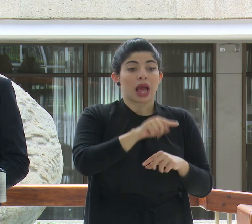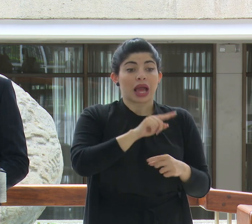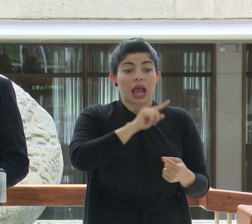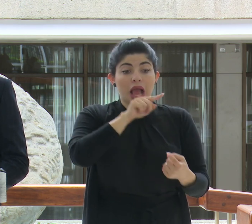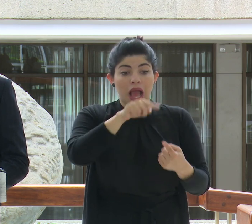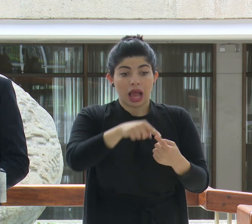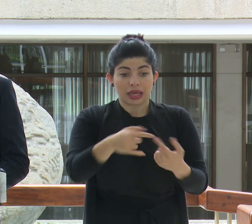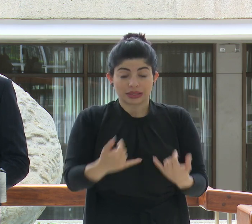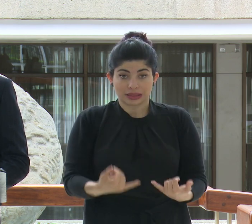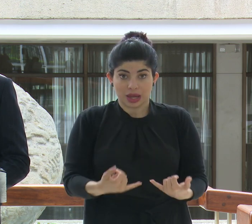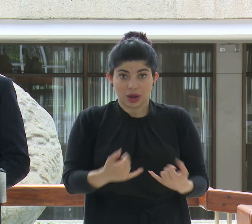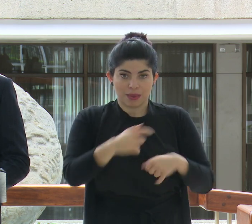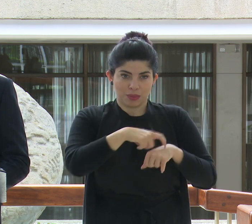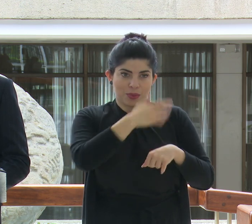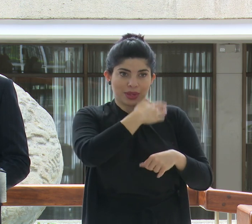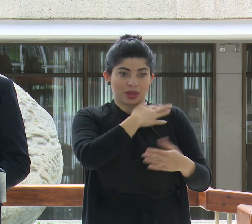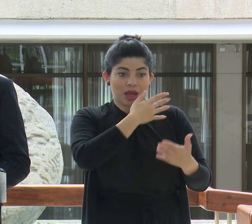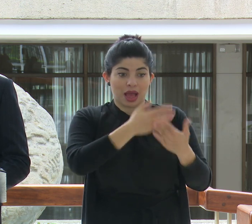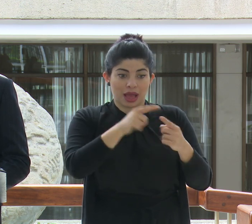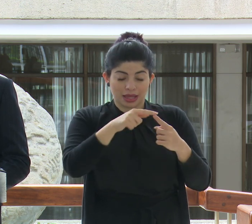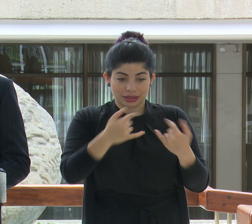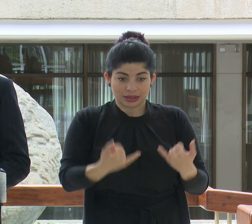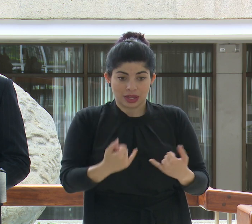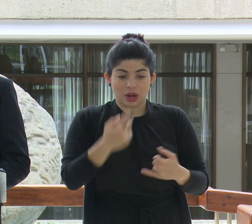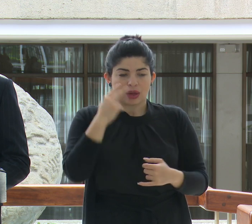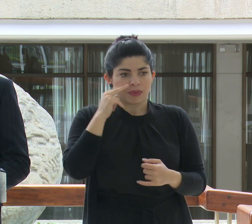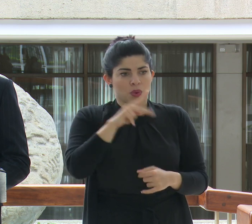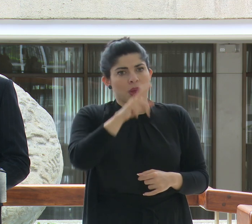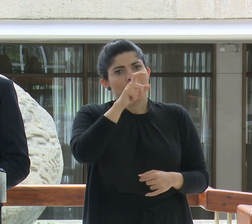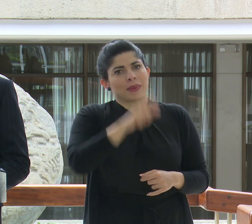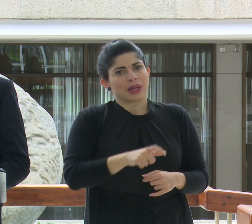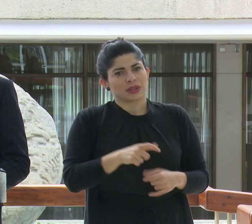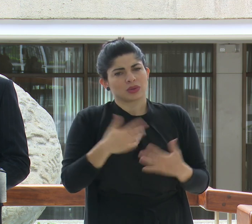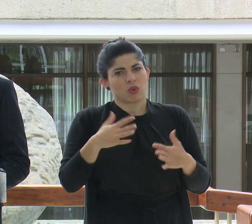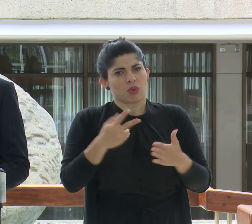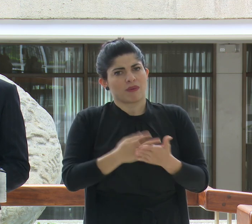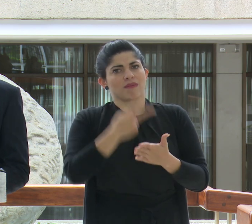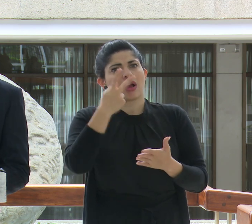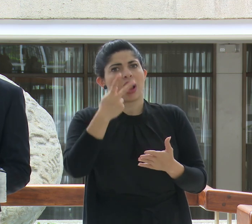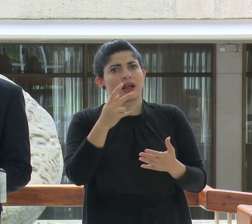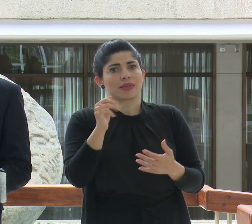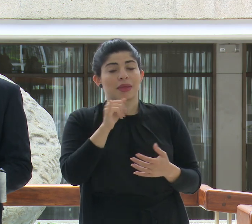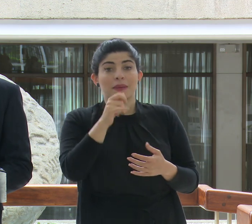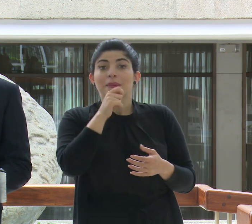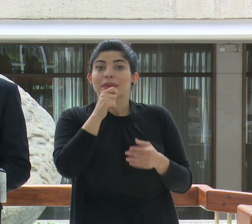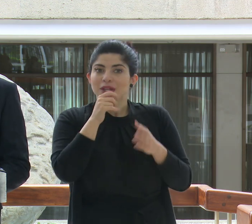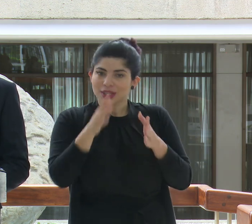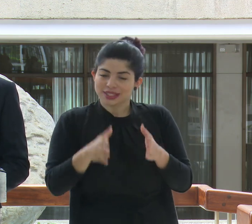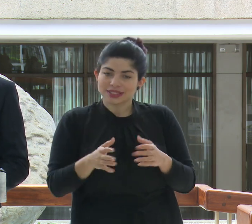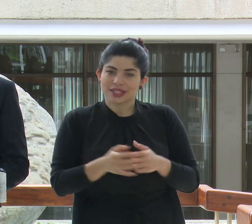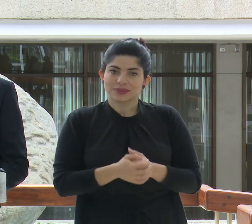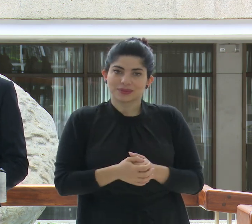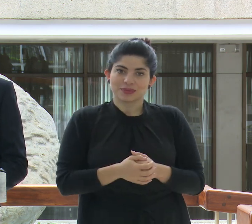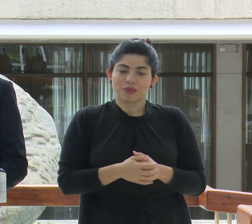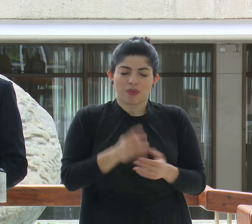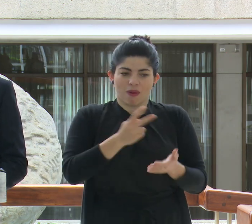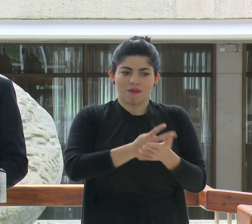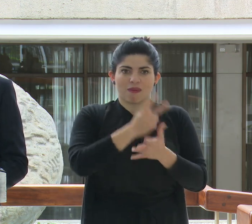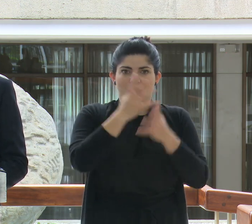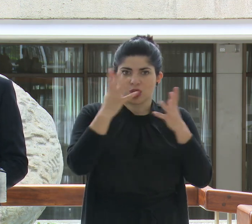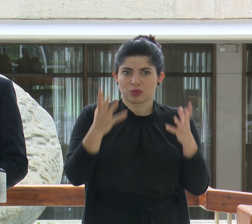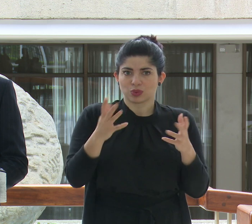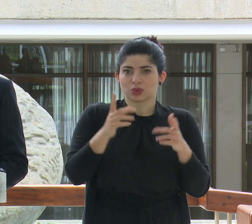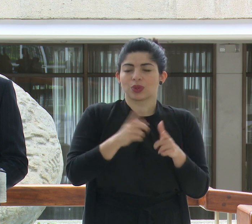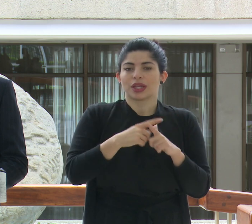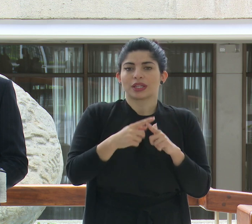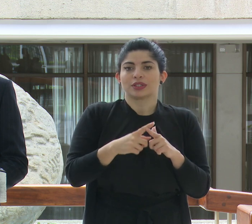ahora he encontrado una persona, la verdad es que muy valiosa, también periodista de paso, muy valiosa